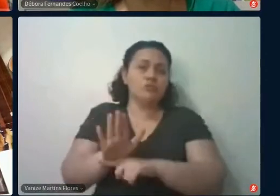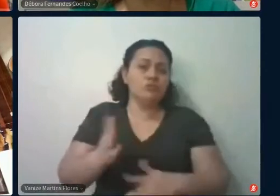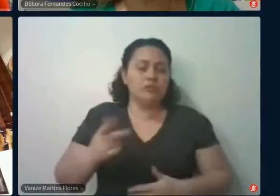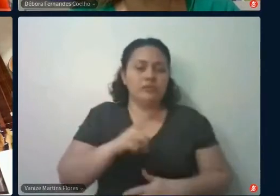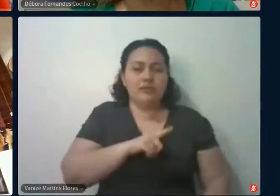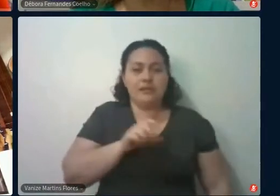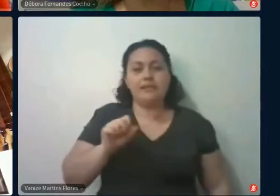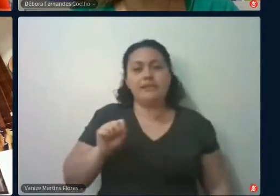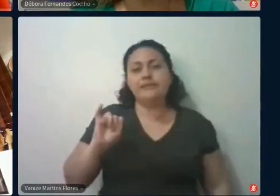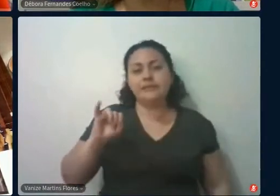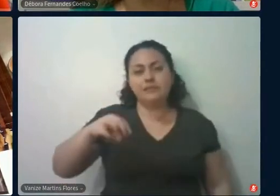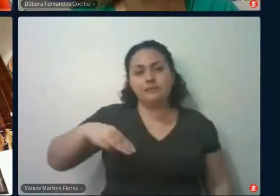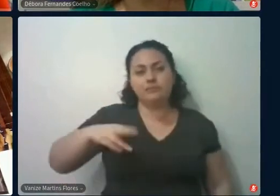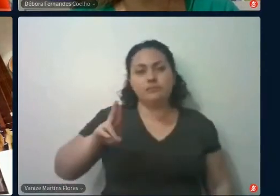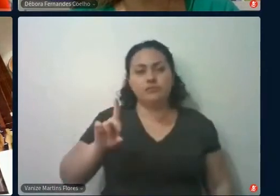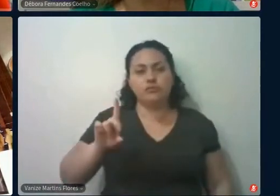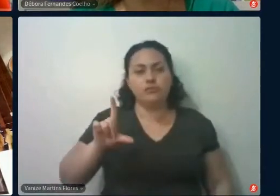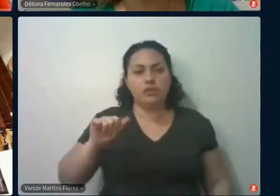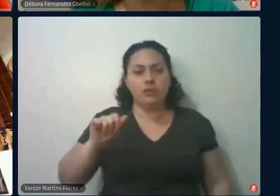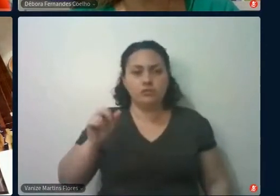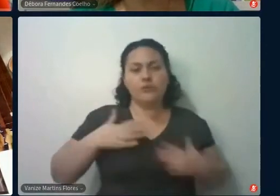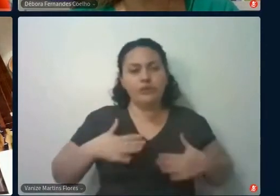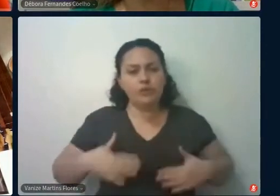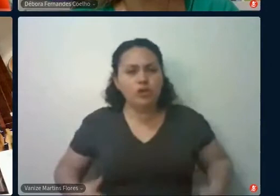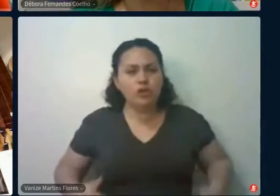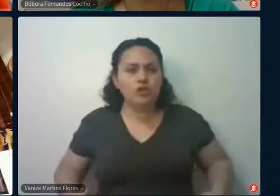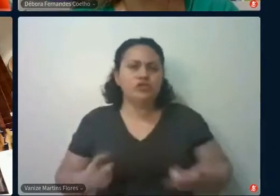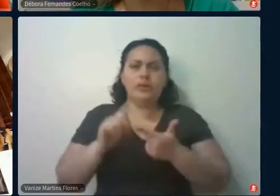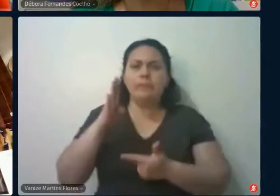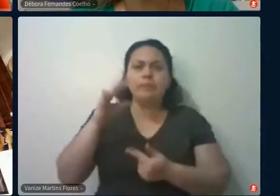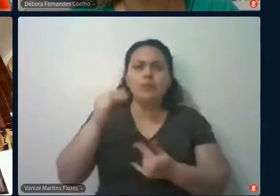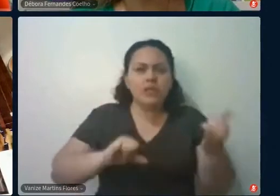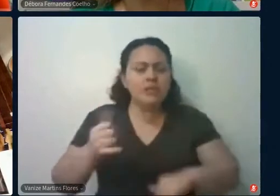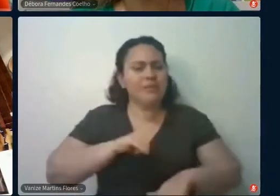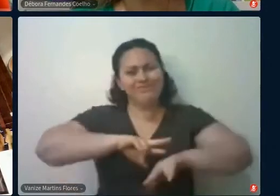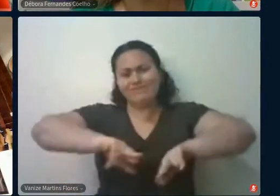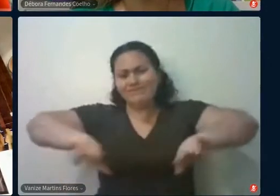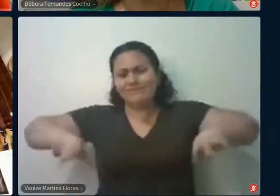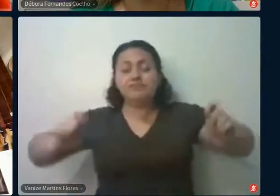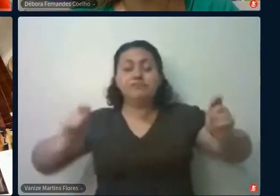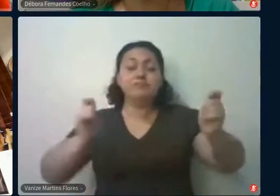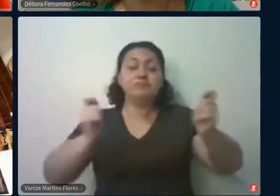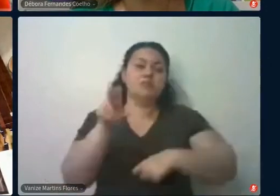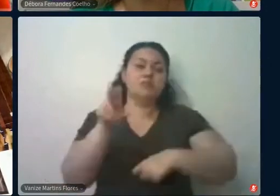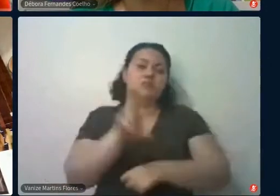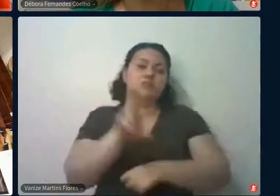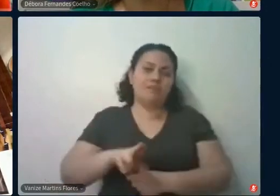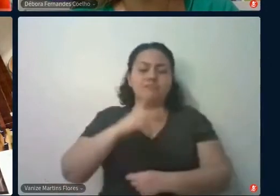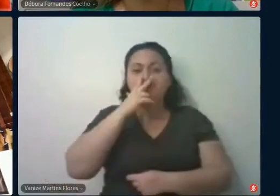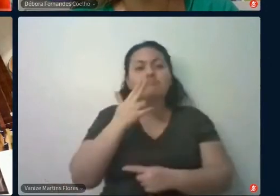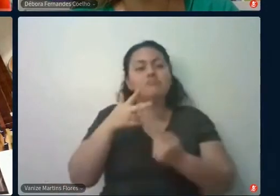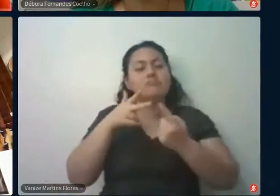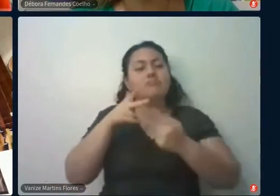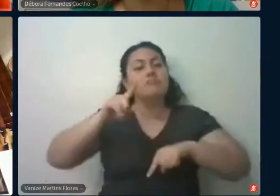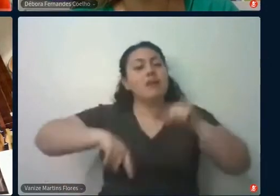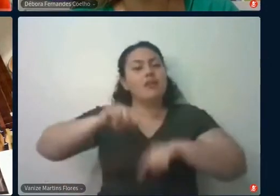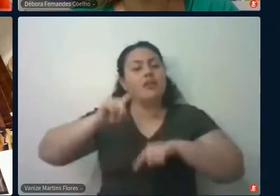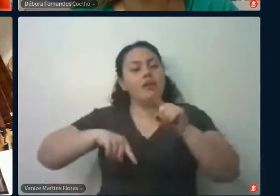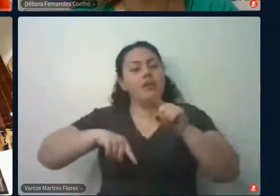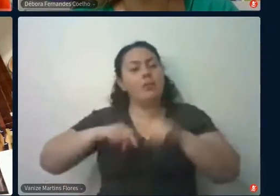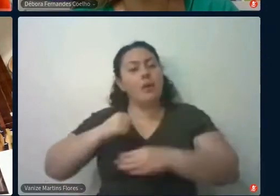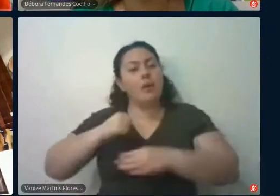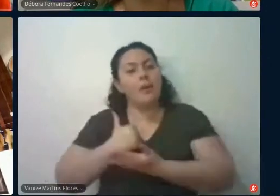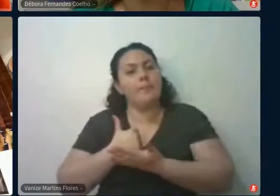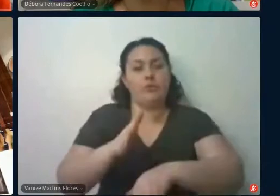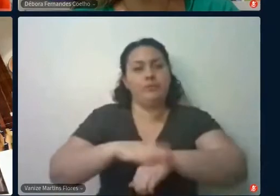simuladores de fisiologia, de bioquímica, uma série de coisas que podem ser utilizadas como recurso nesse momento que a gente tem que pensar